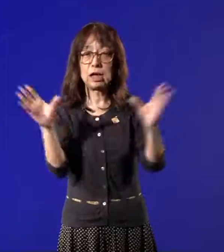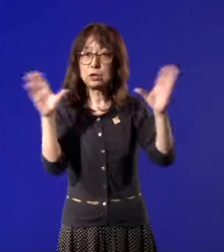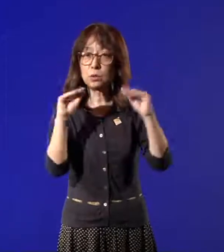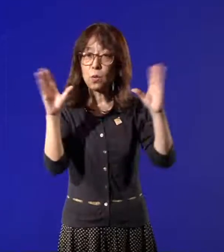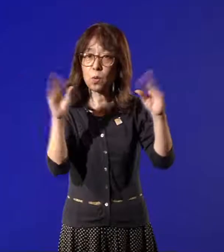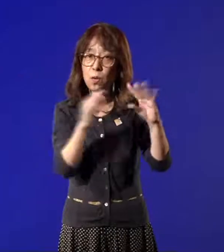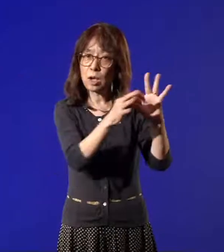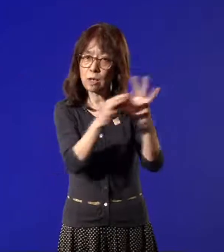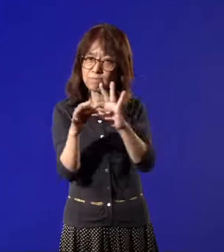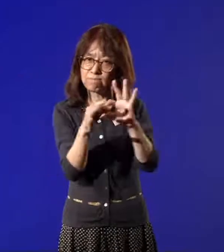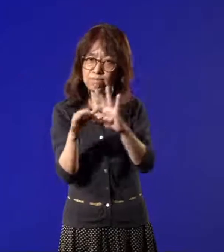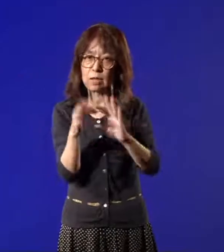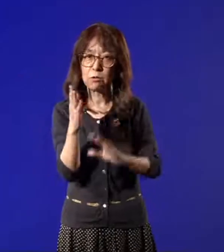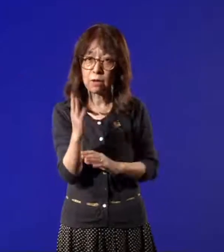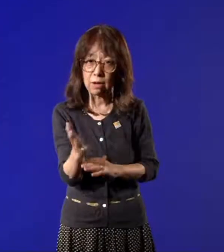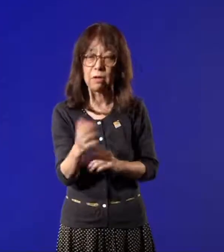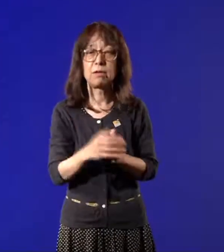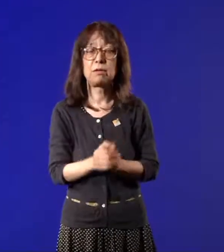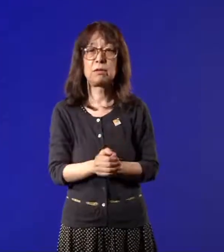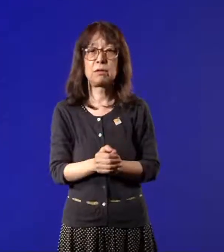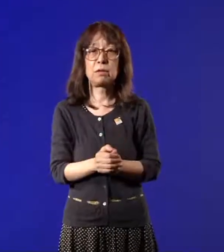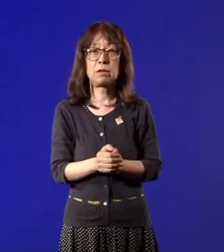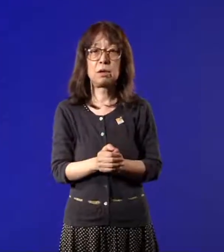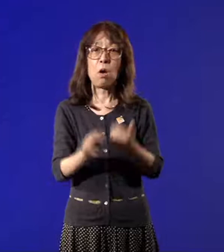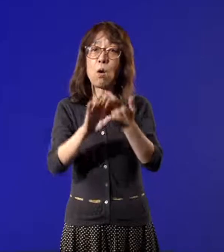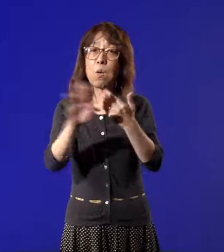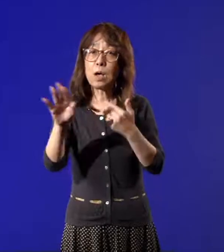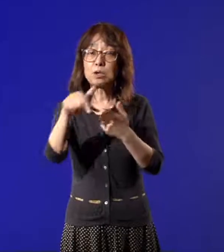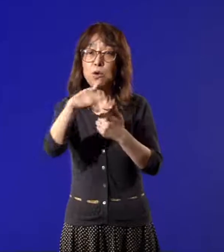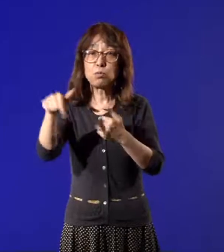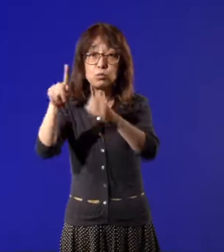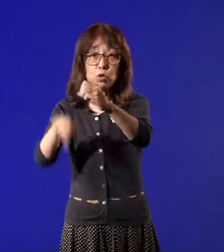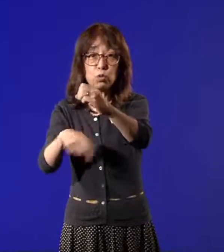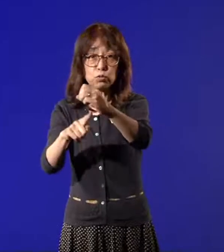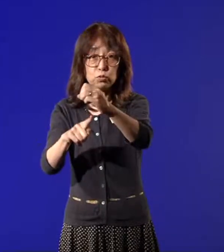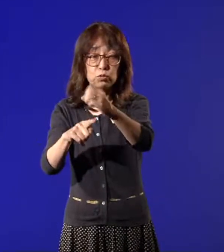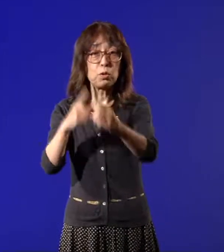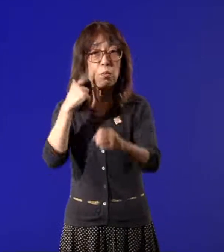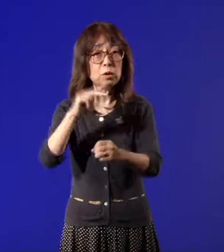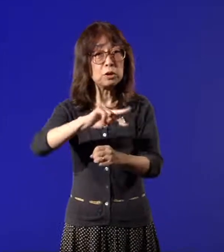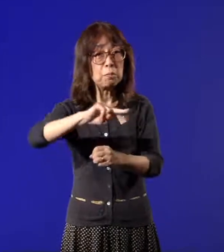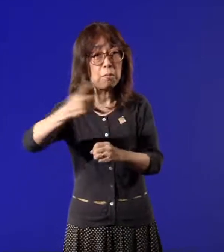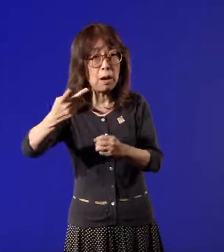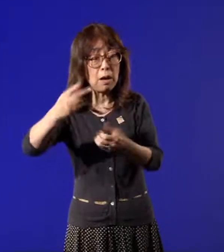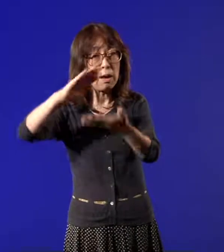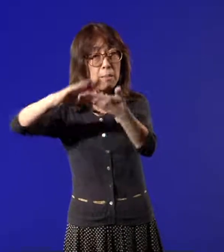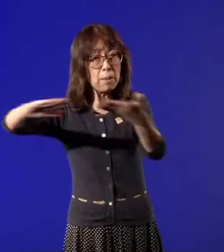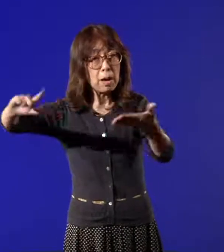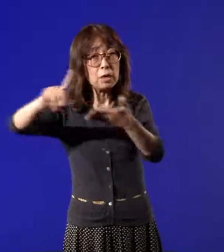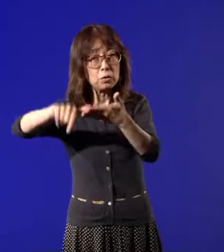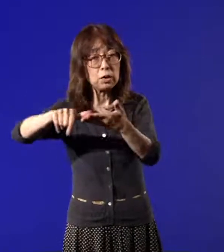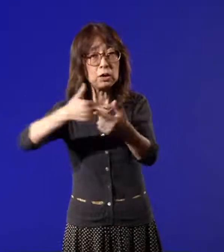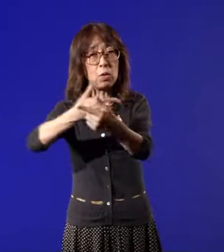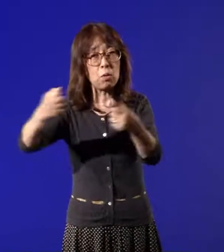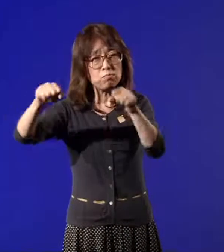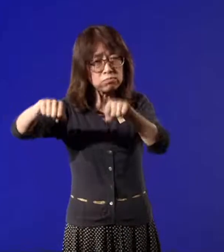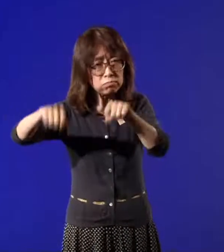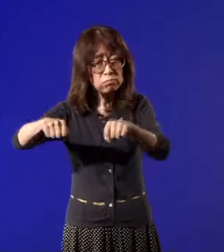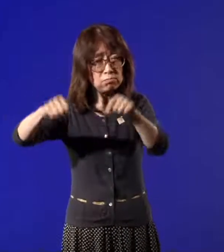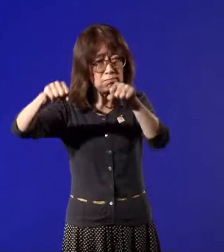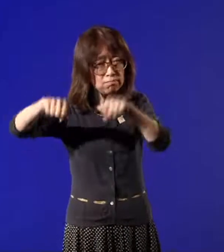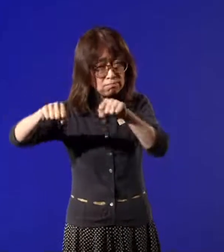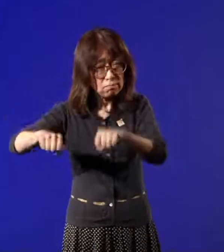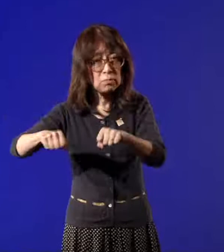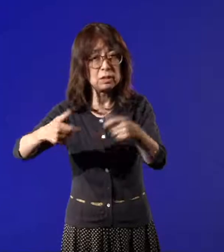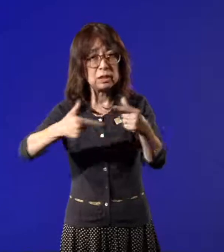かというようなことをですねいわゆる他部局に行った時のバトンタッチをですね確認をし合うということについ